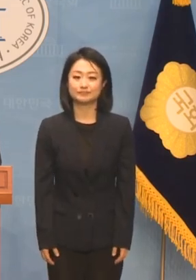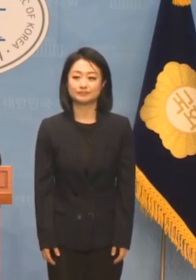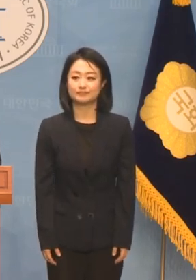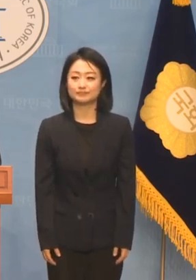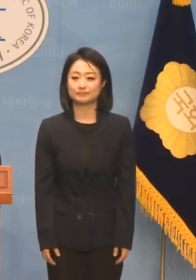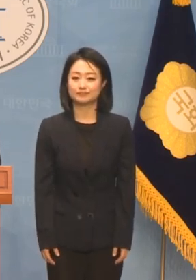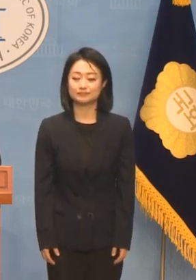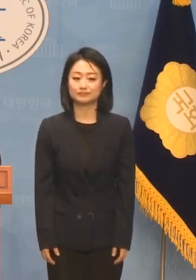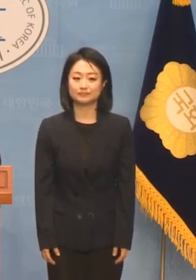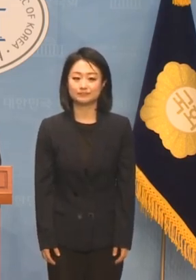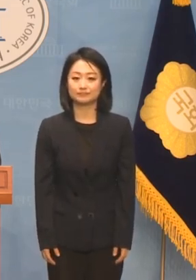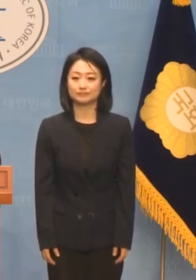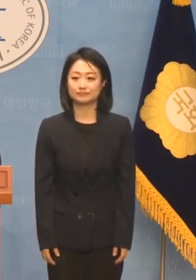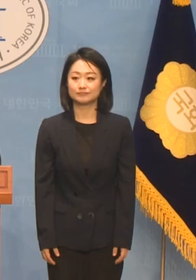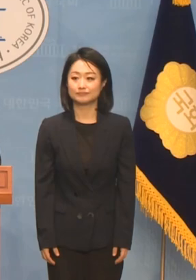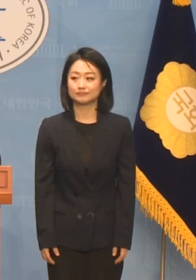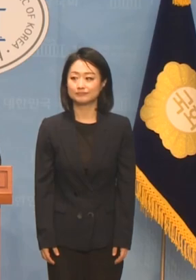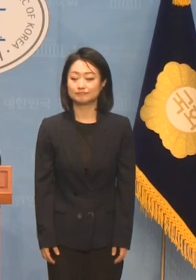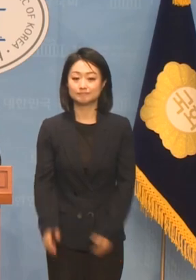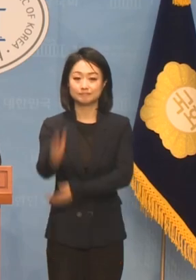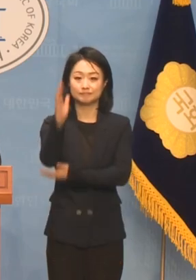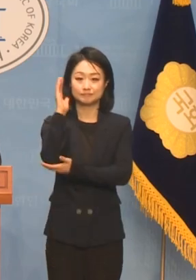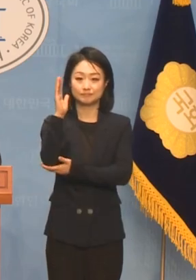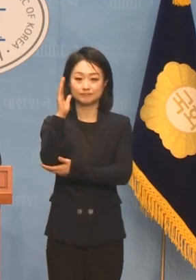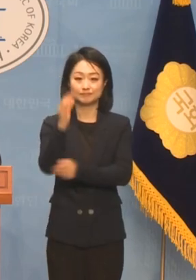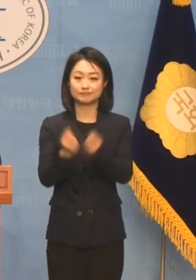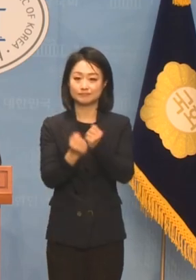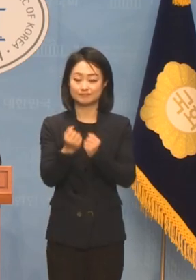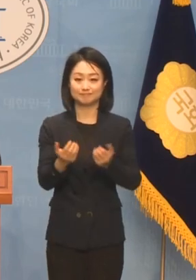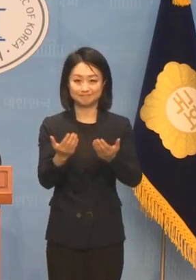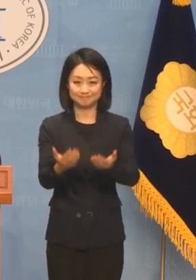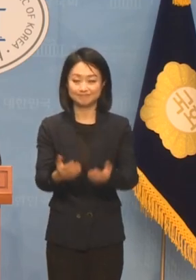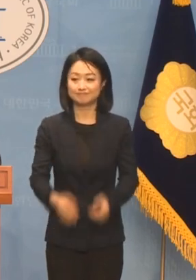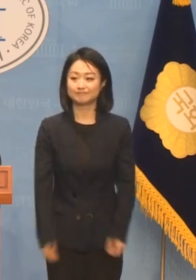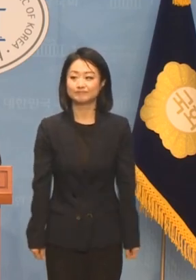다른 한 건도 브리핑하고 가겠습니다.